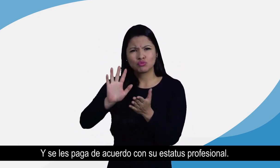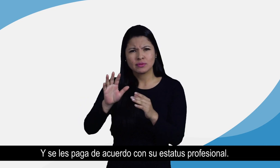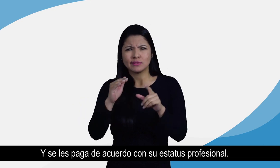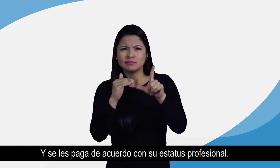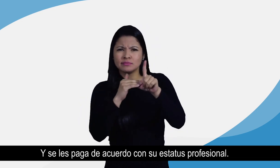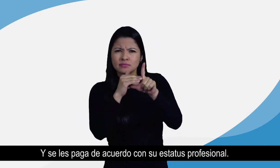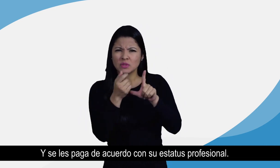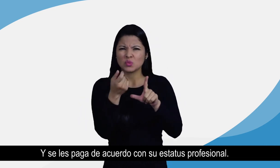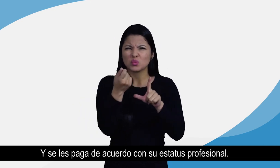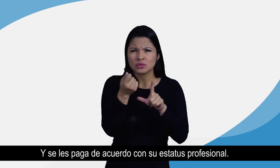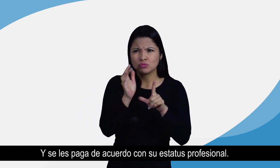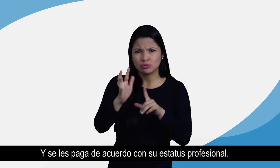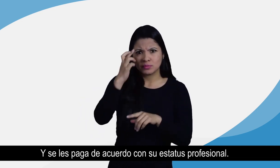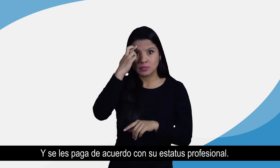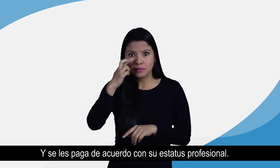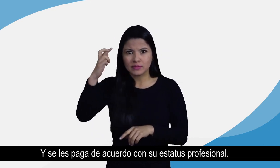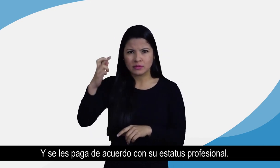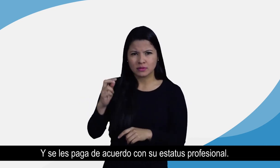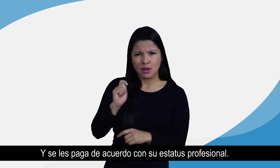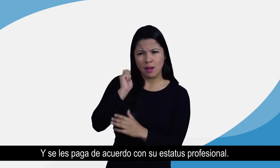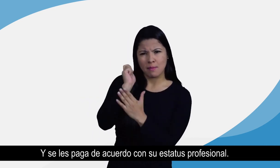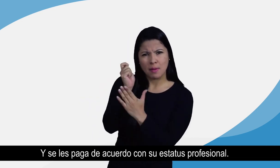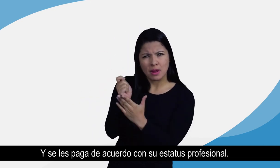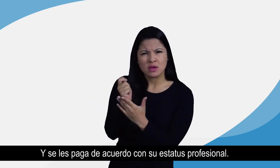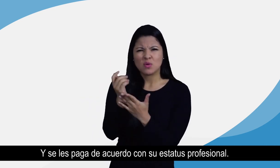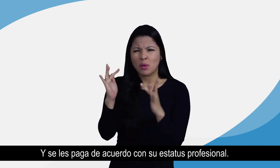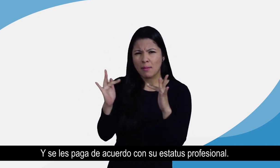Y se les paga de acuerdo con su estatus profesional.